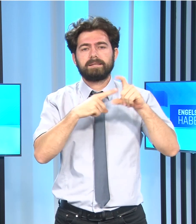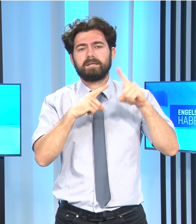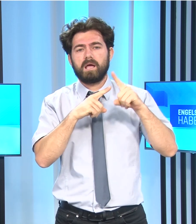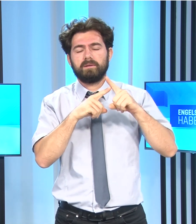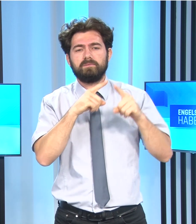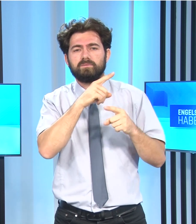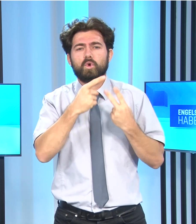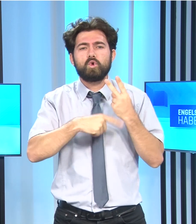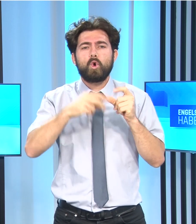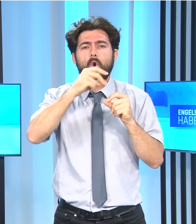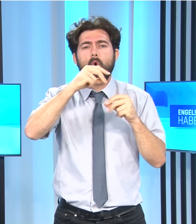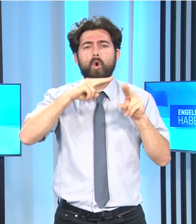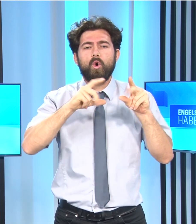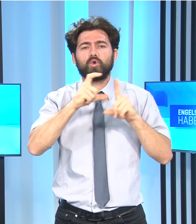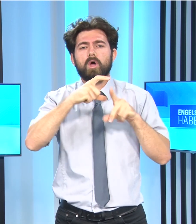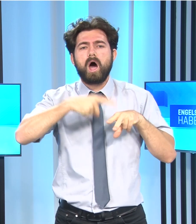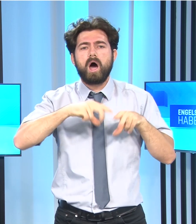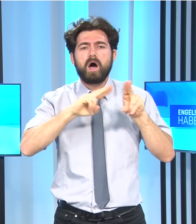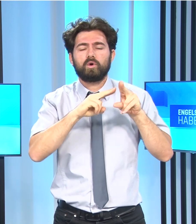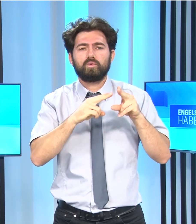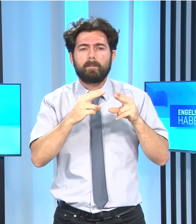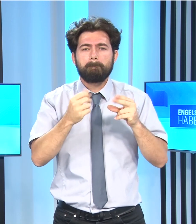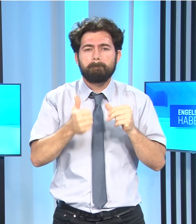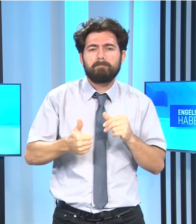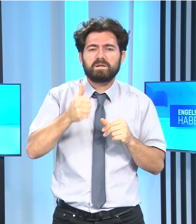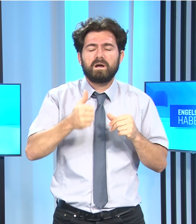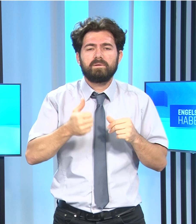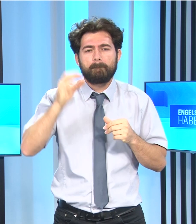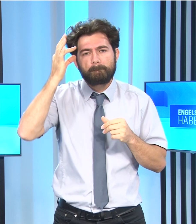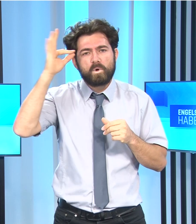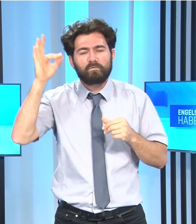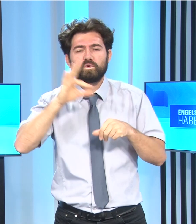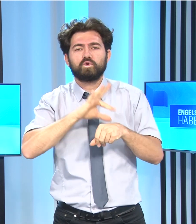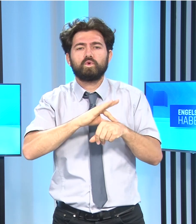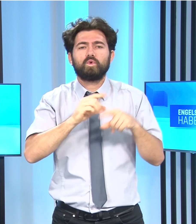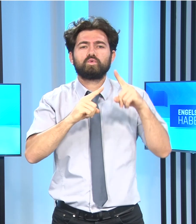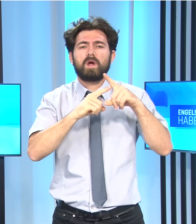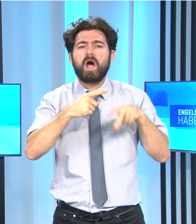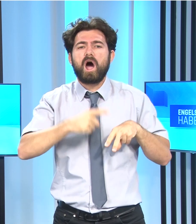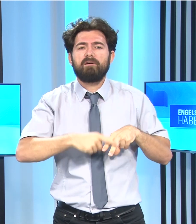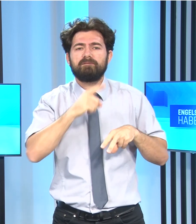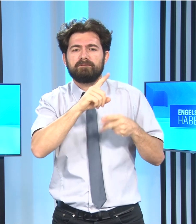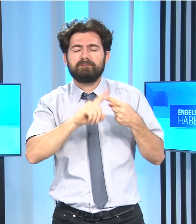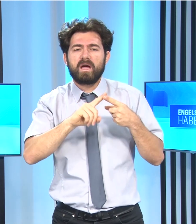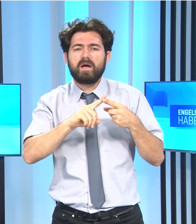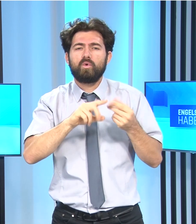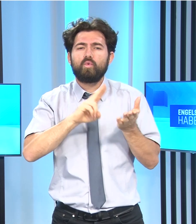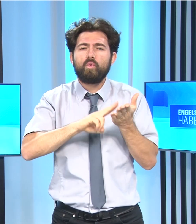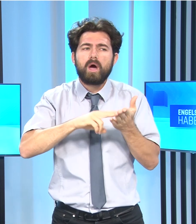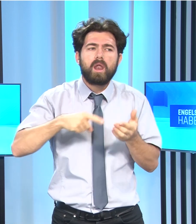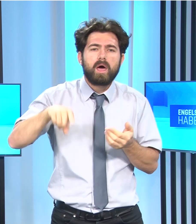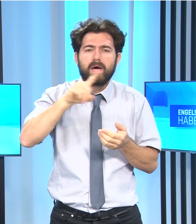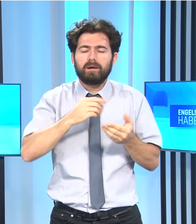Cumhurbaşkanı Ersin Tatar, YÖDAK Kurulu Başkanı Profesör Doktor Turgay Avcı ve YÖDAK üyelerini kabul